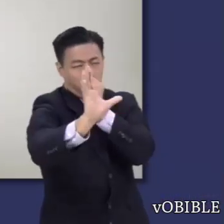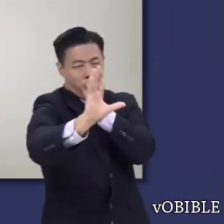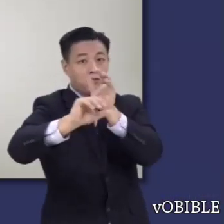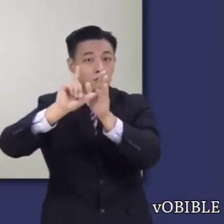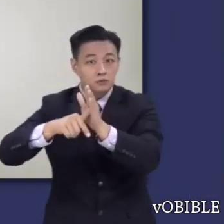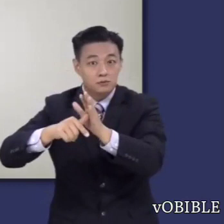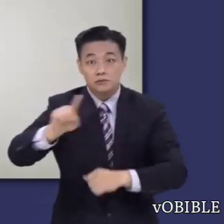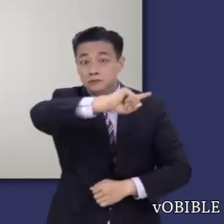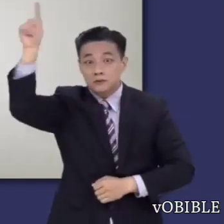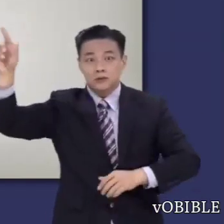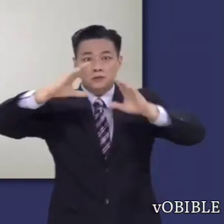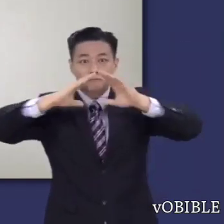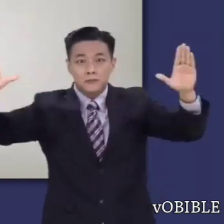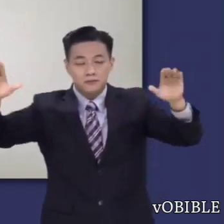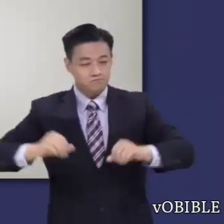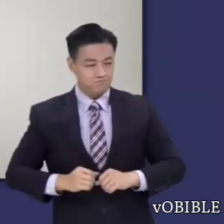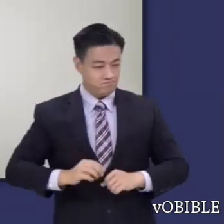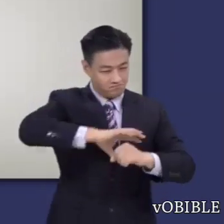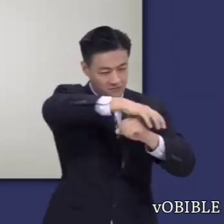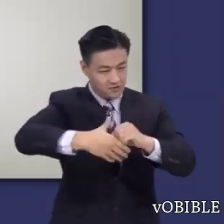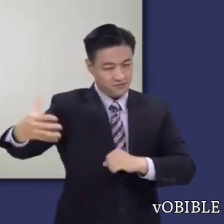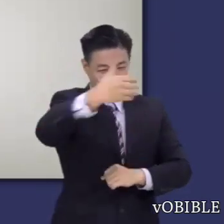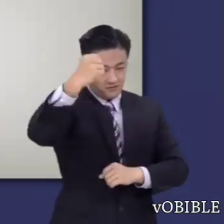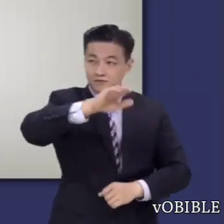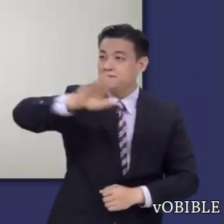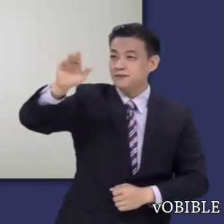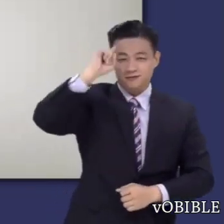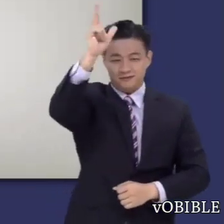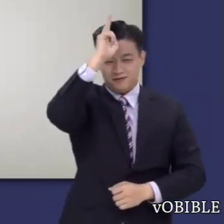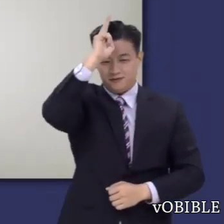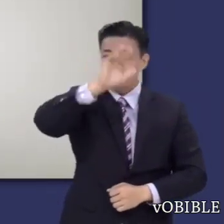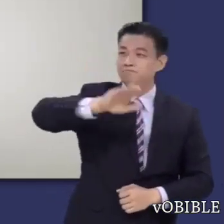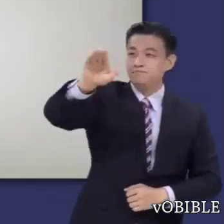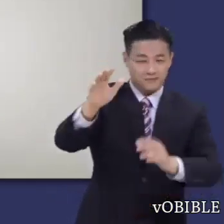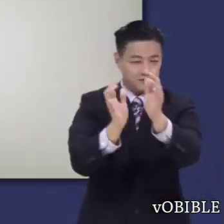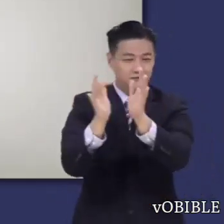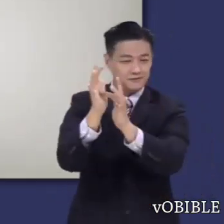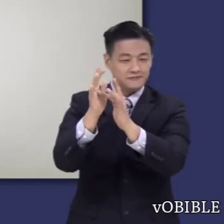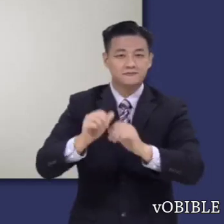治世界的王权现在已经属于我们的主和他委任的基督了。